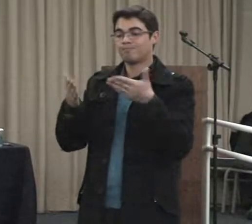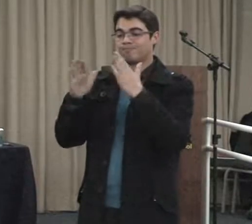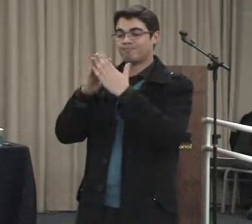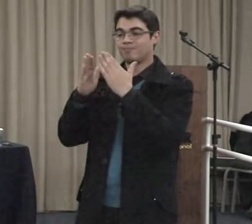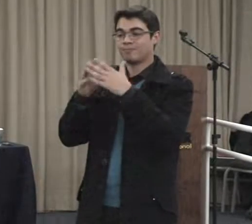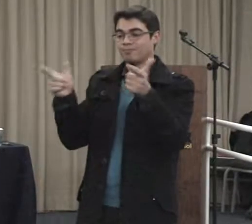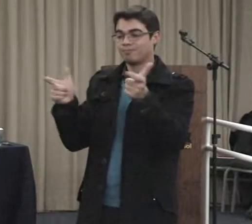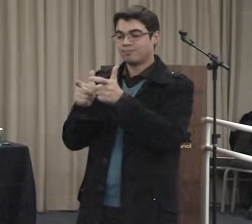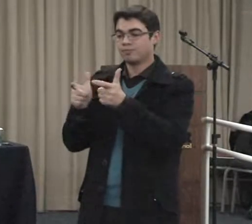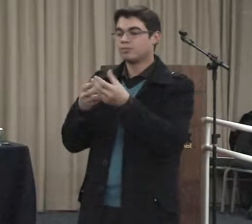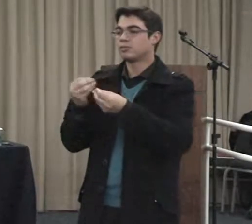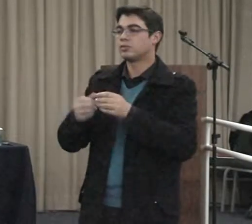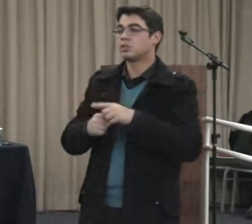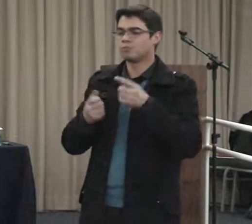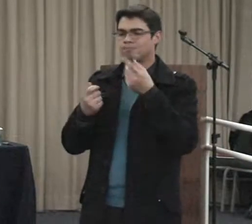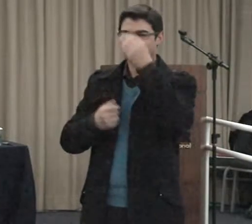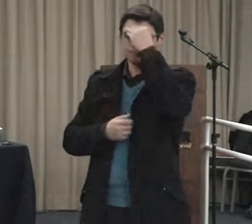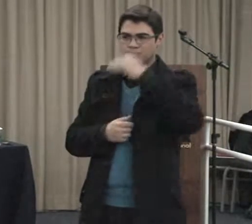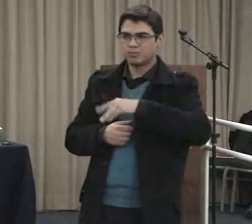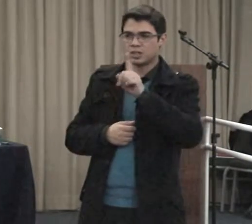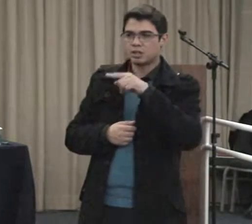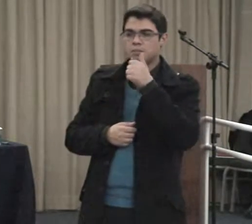Nós vamos desistir? Não!